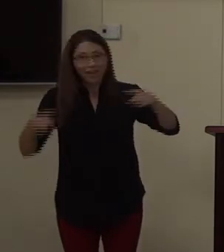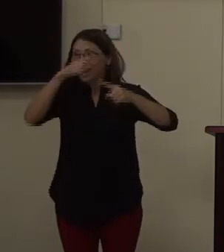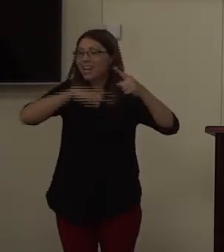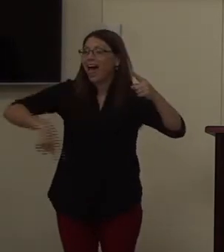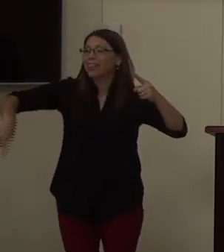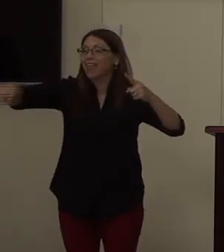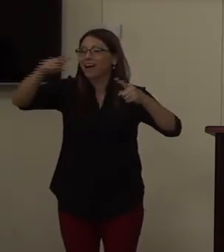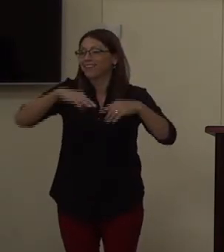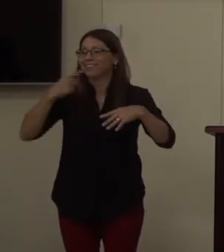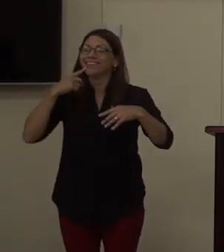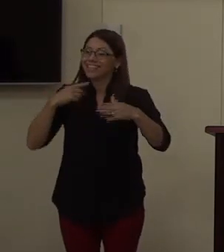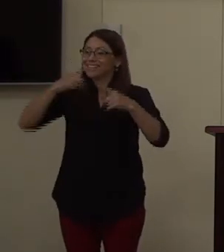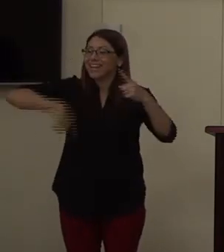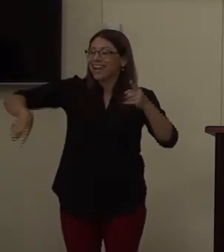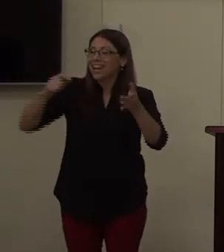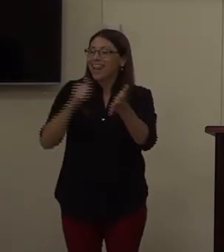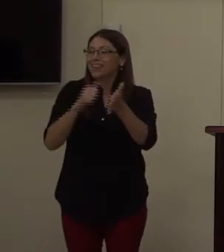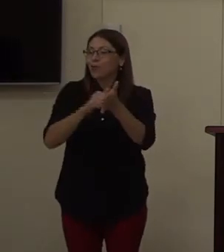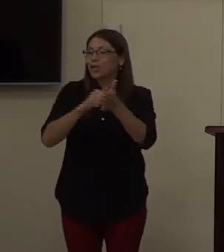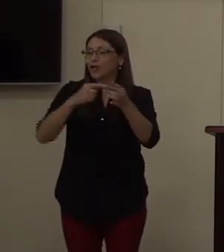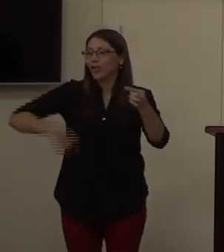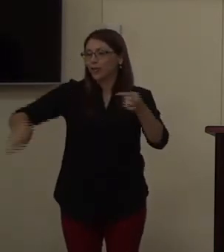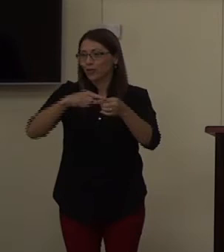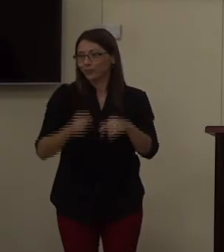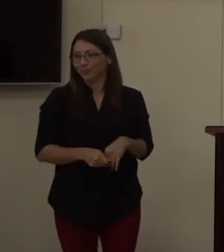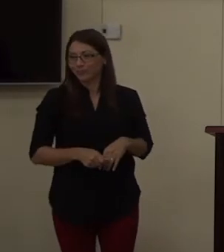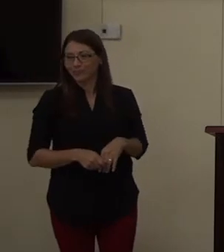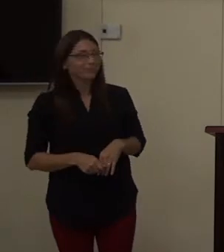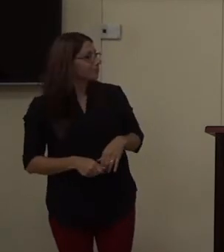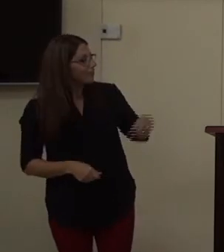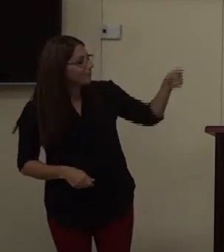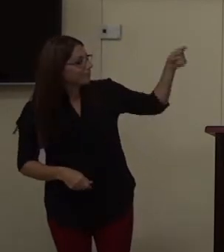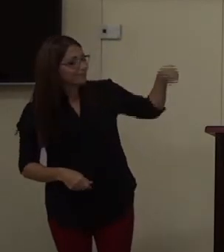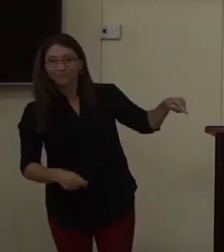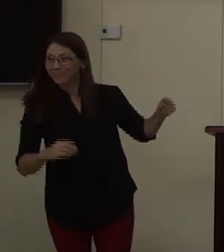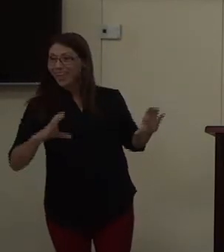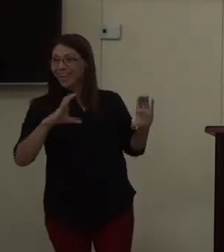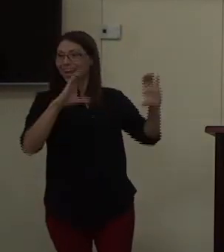Entonces, aire acondicionado, cosa para poner viento.